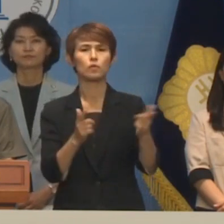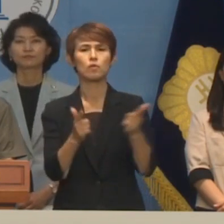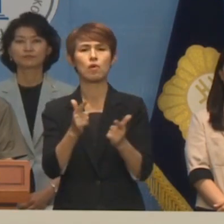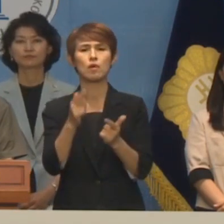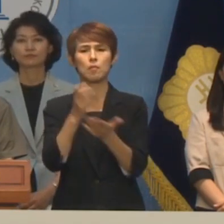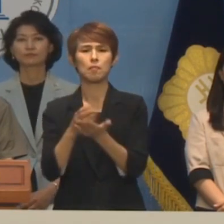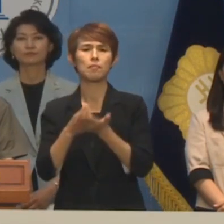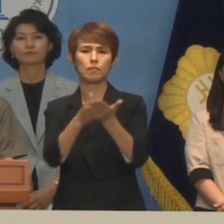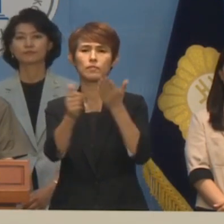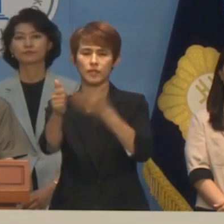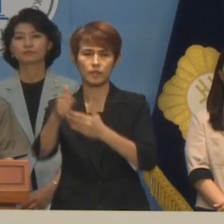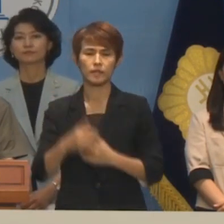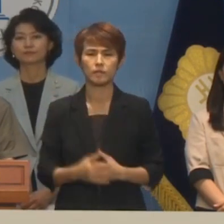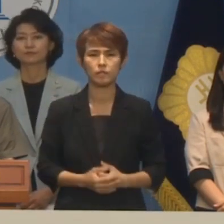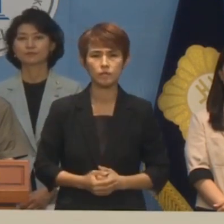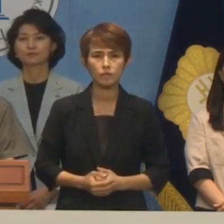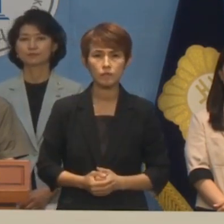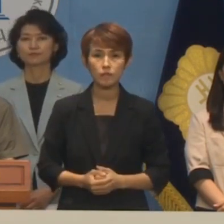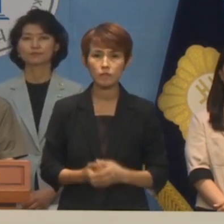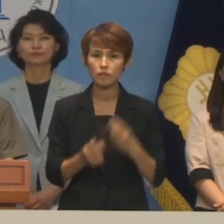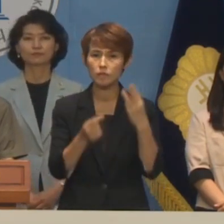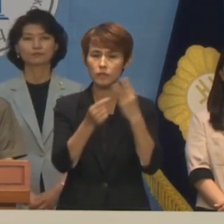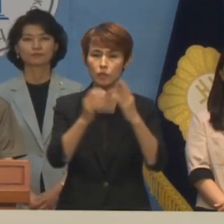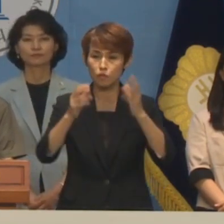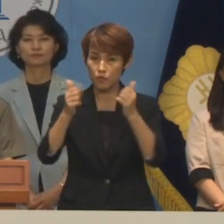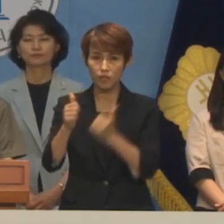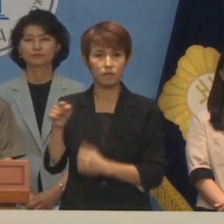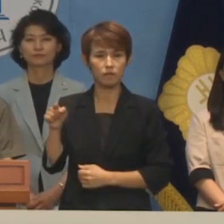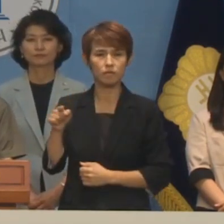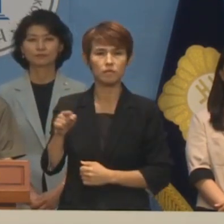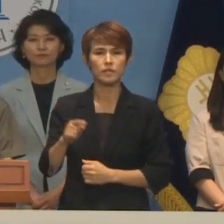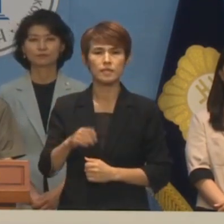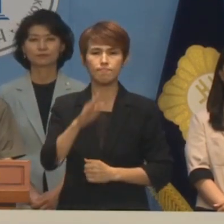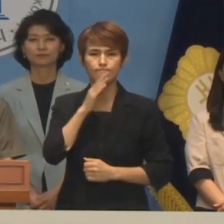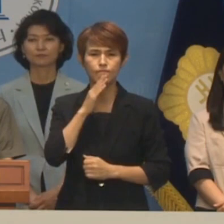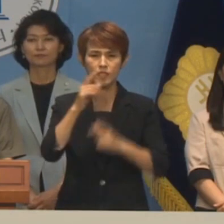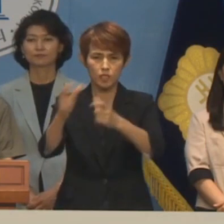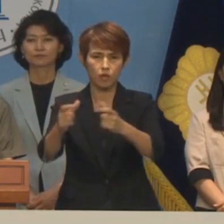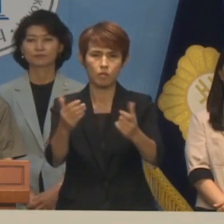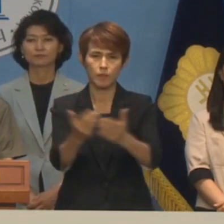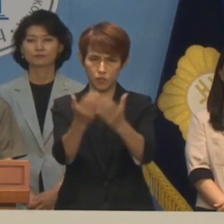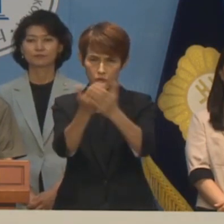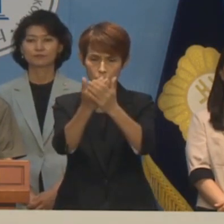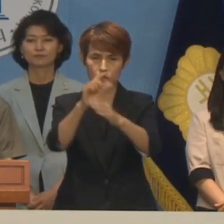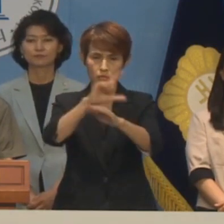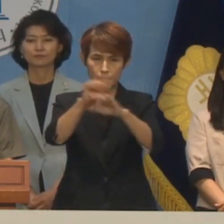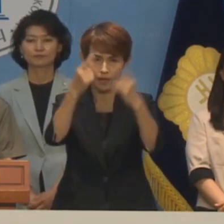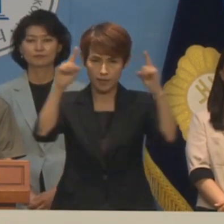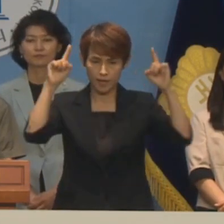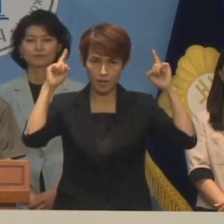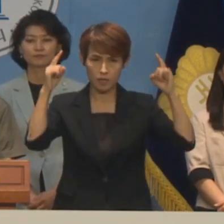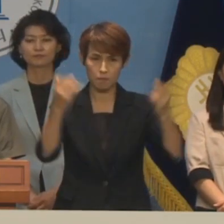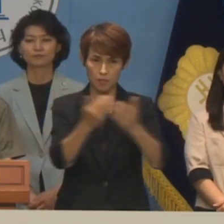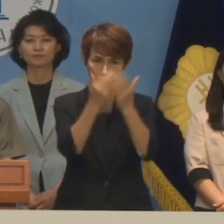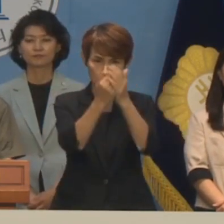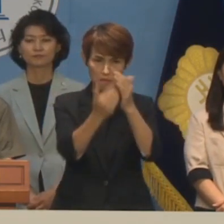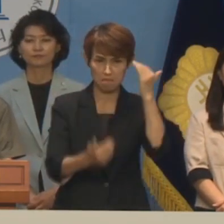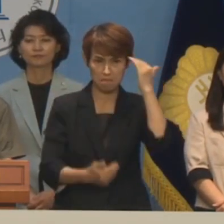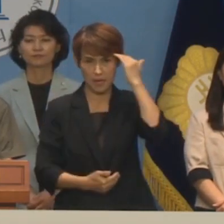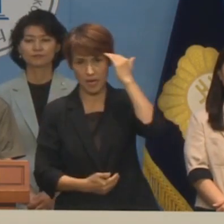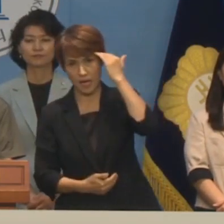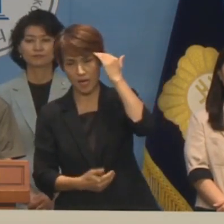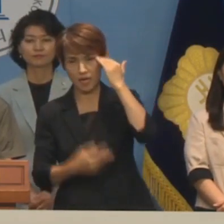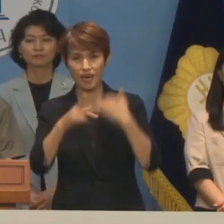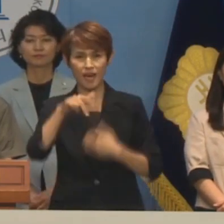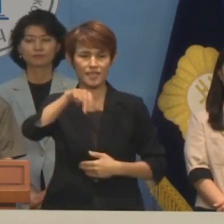노력을 다해야 한다. 셋째, 국회는 진정한 지역 발전 및 지방대학 발전을 가로막는